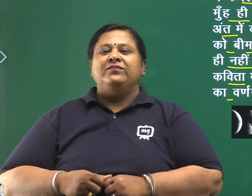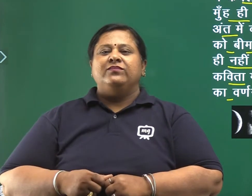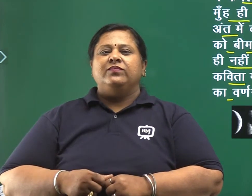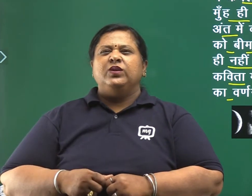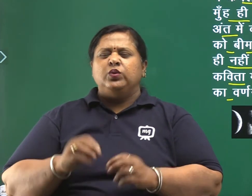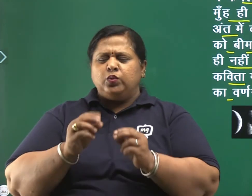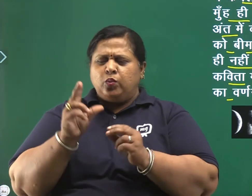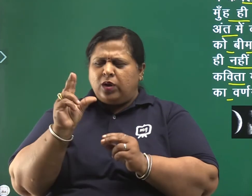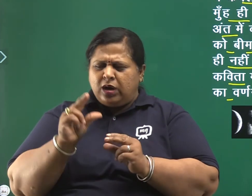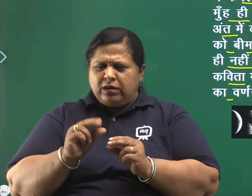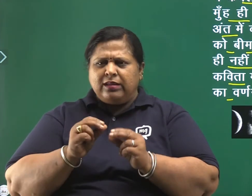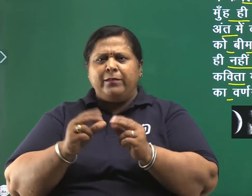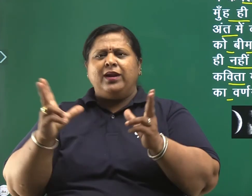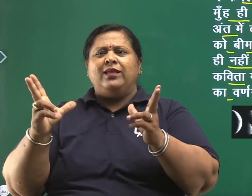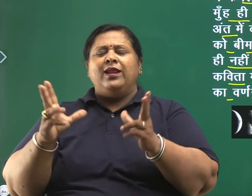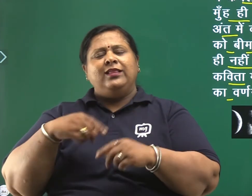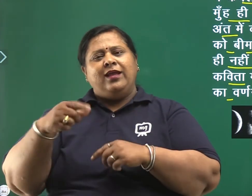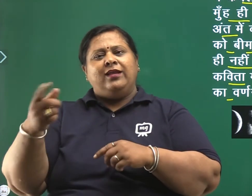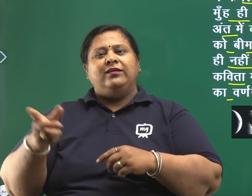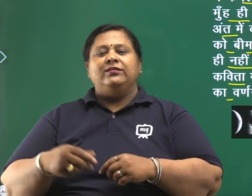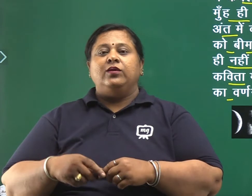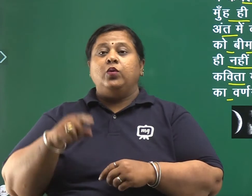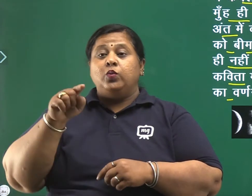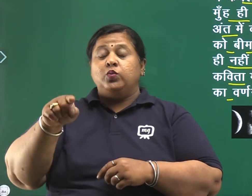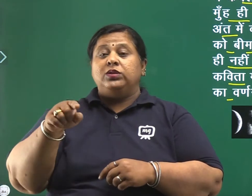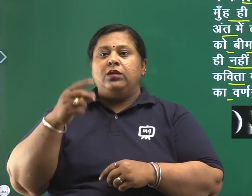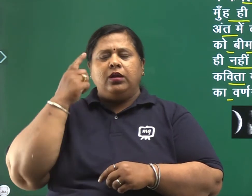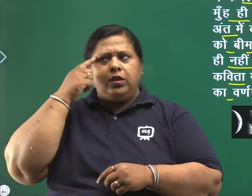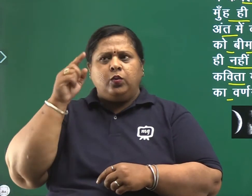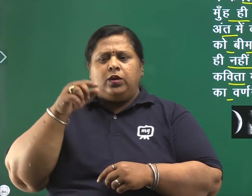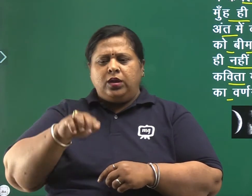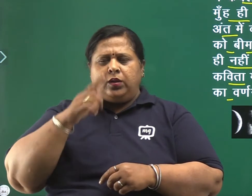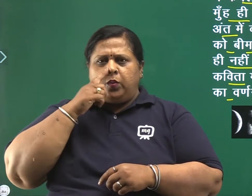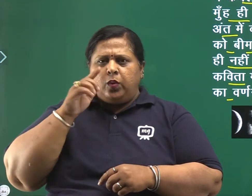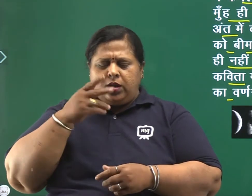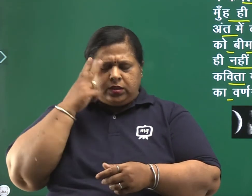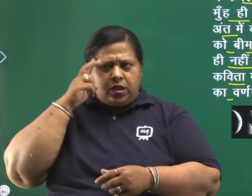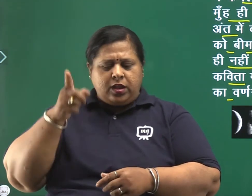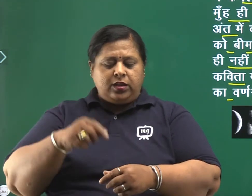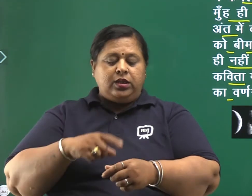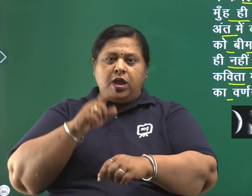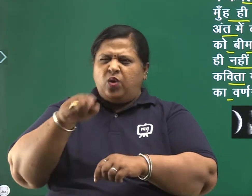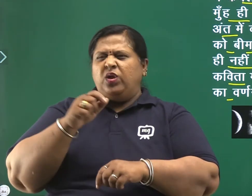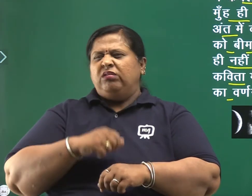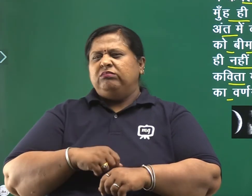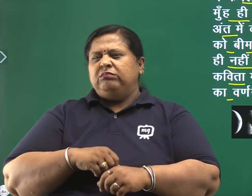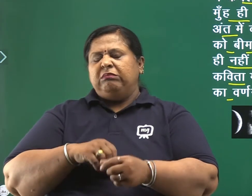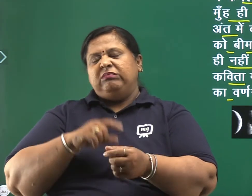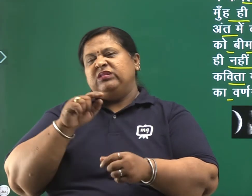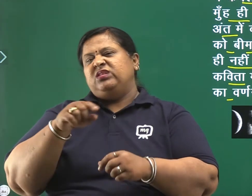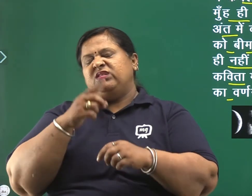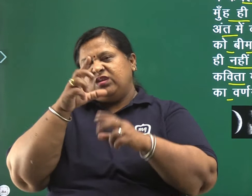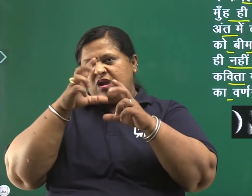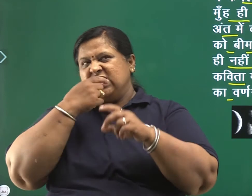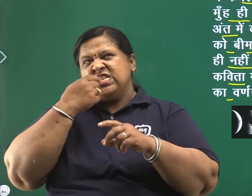जो घटता बढ़ता रहता है, उस लड़की को लगता है कि यह कोई चांद